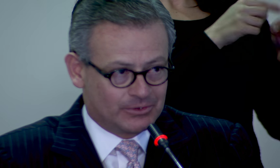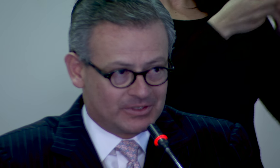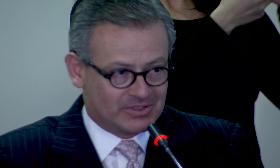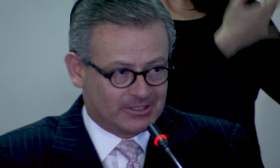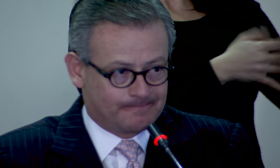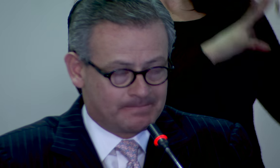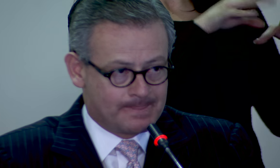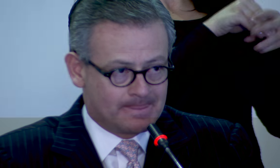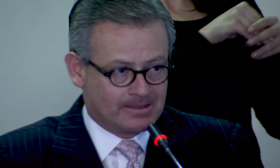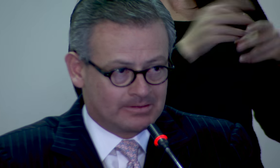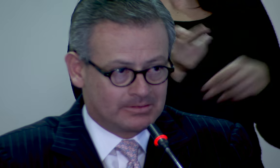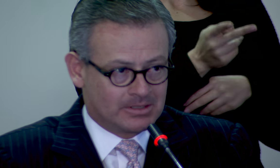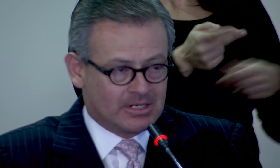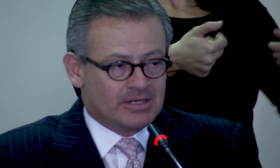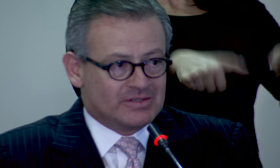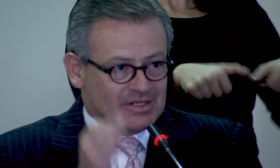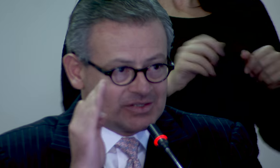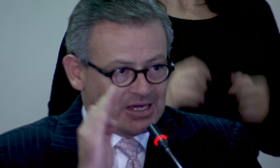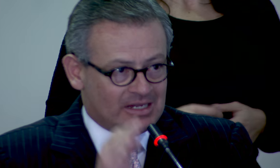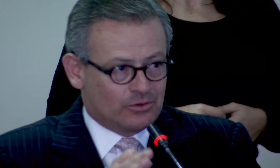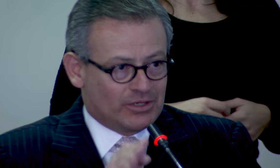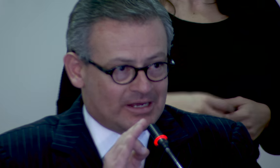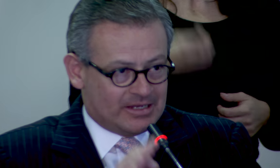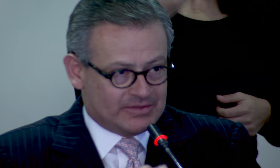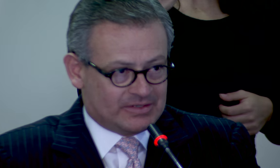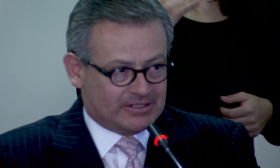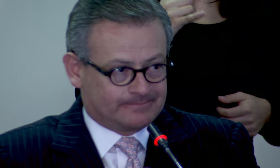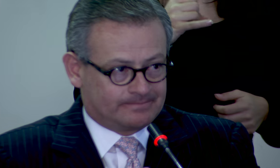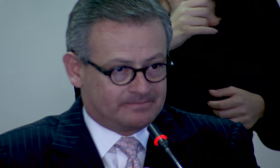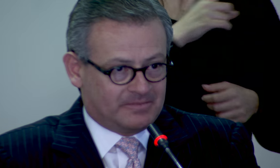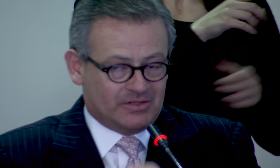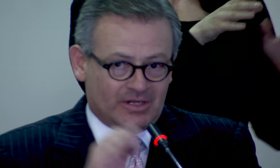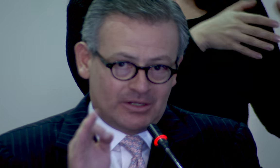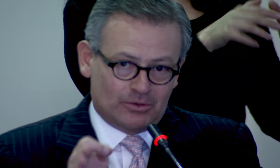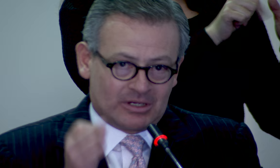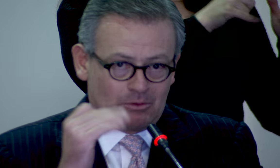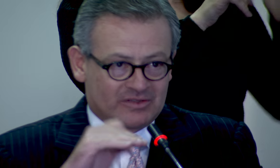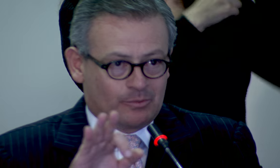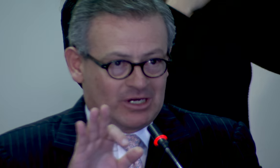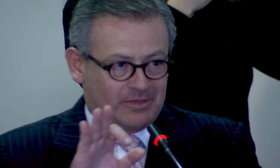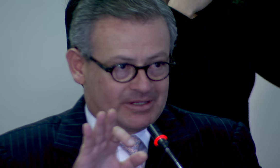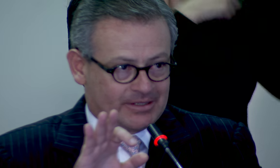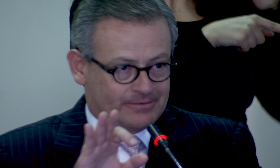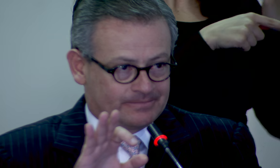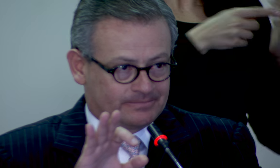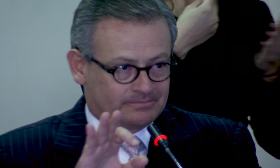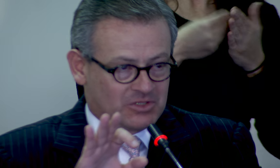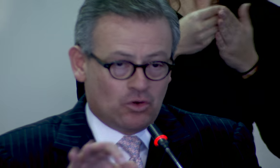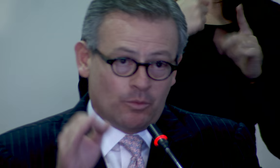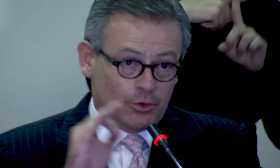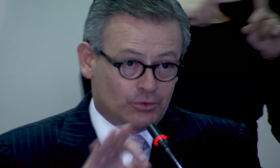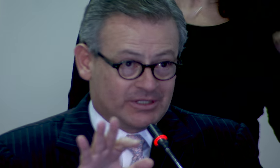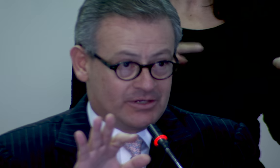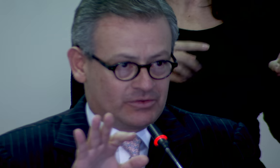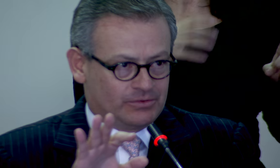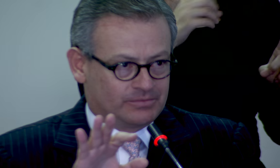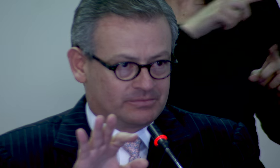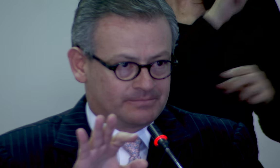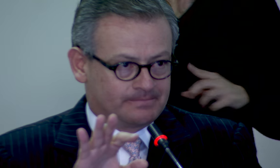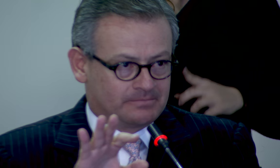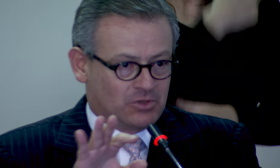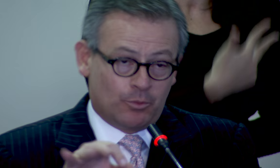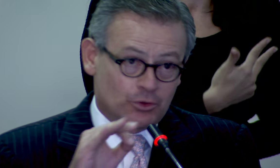les acabo de decir. Si sale alguna agencia diciendo que lo hace por la mitad, o por un